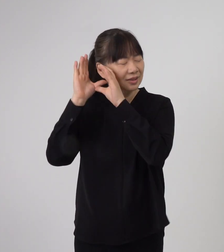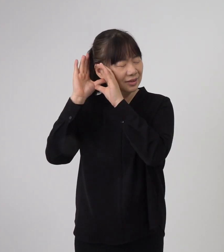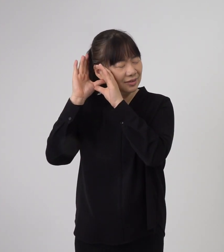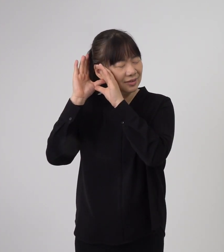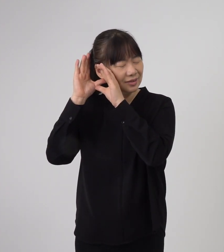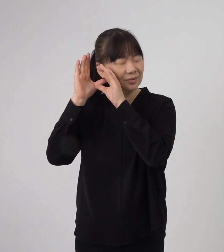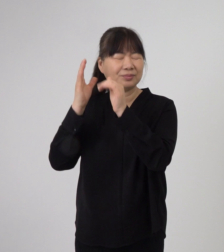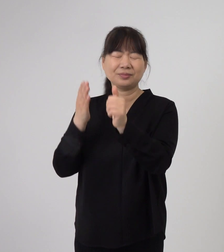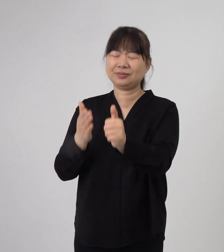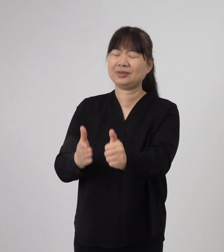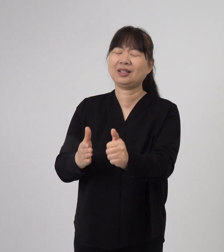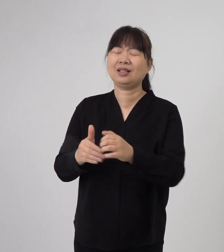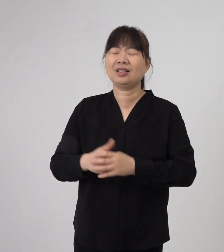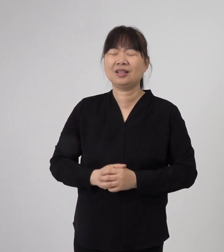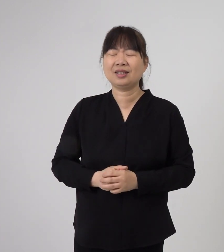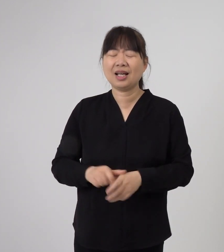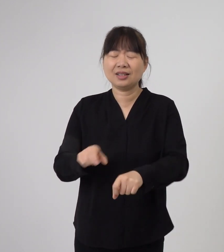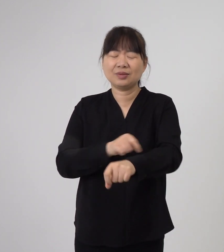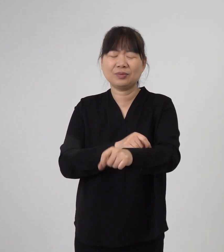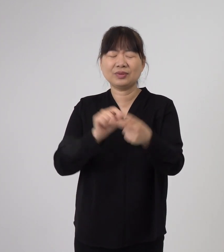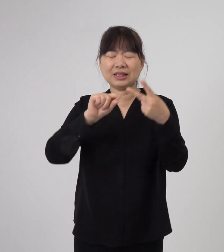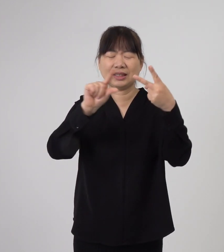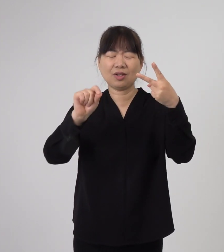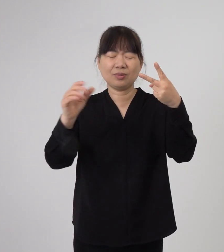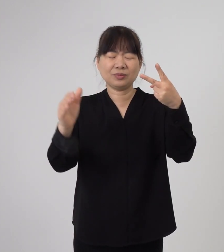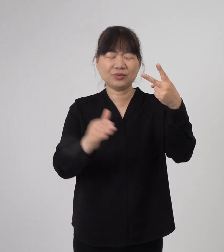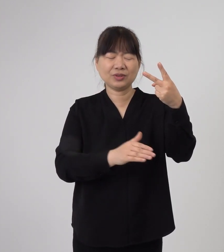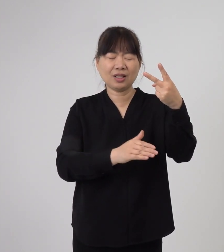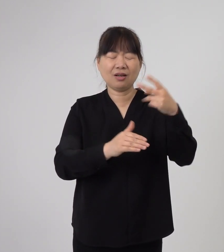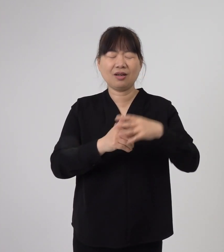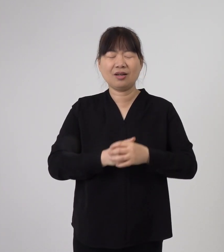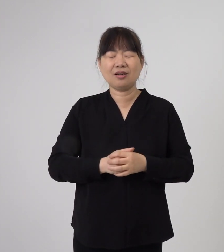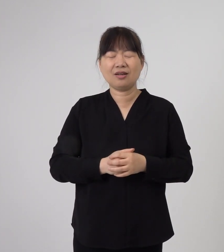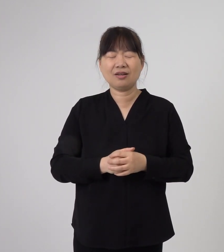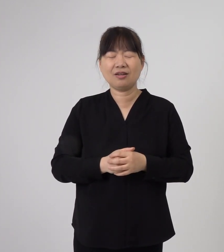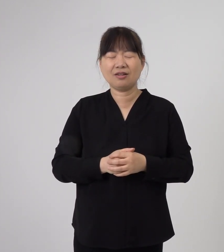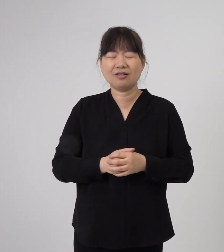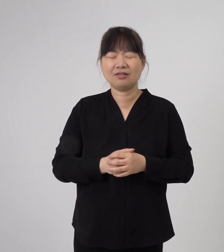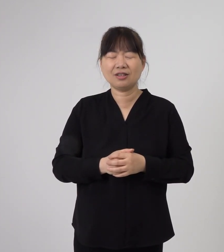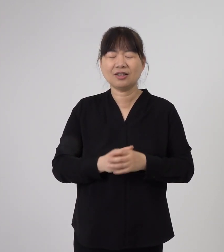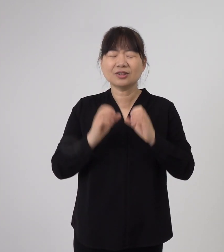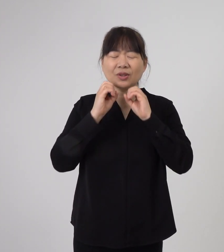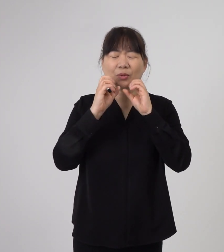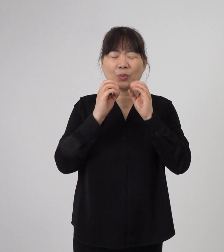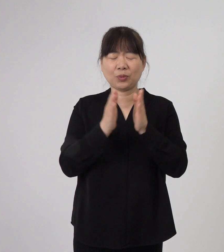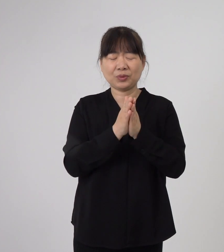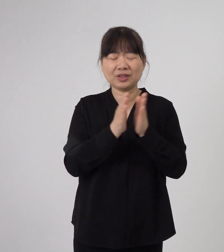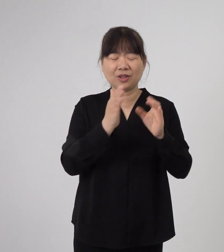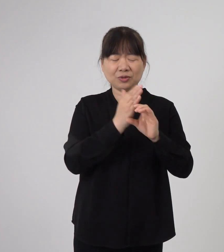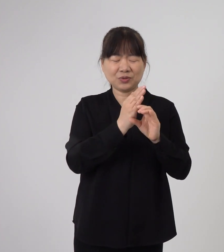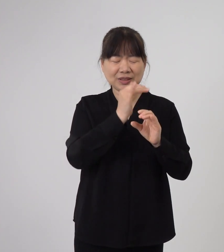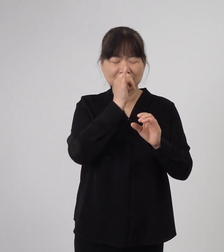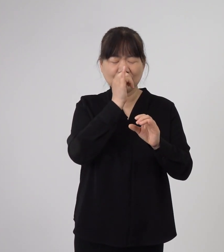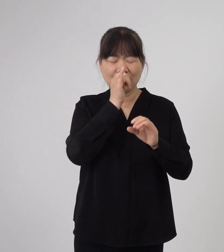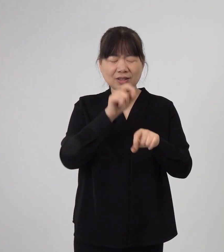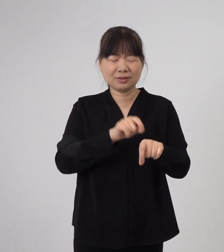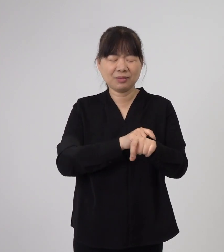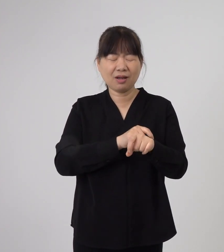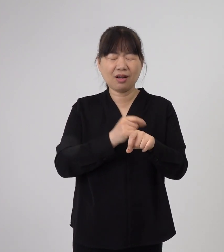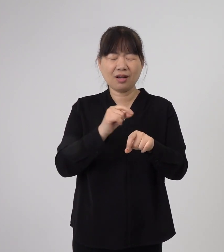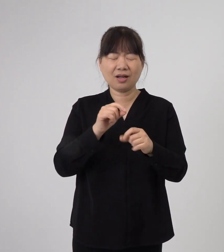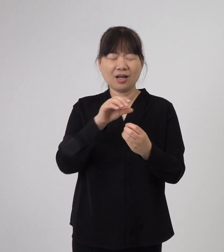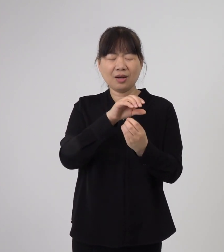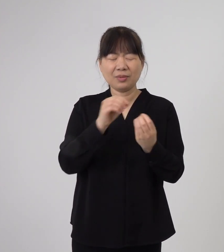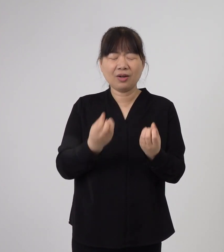됩니다. 특별히 2월부터는 국외 선교가 시작이 됩니다. 또 특별히